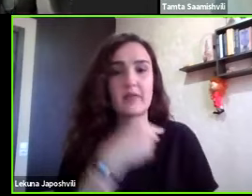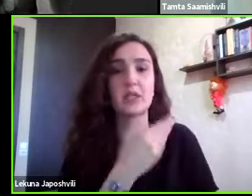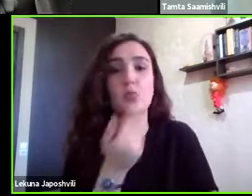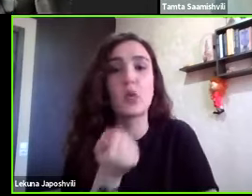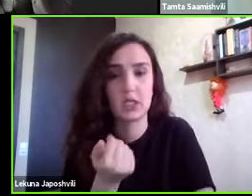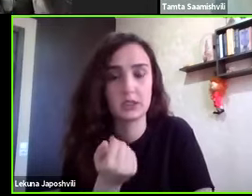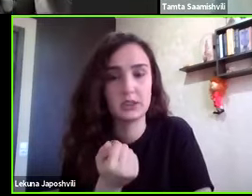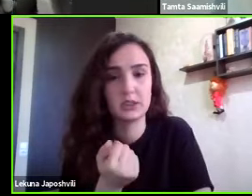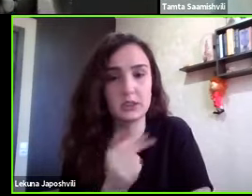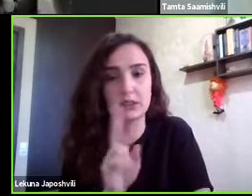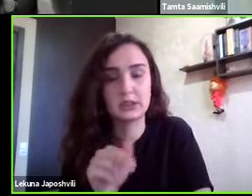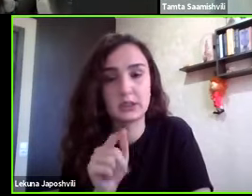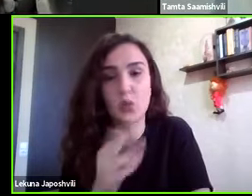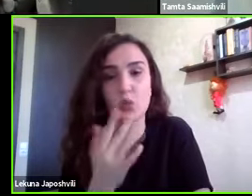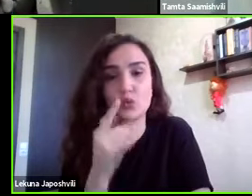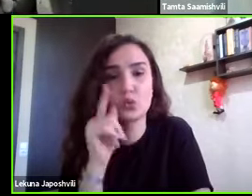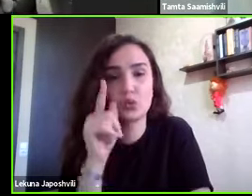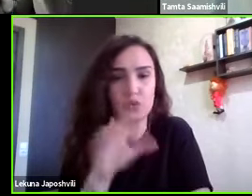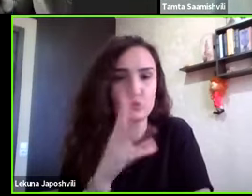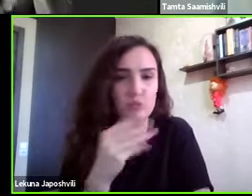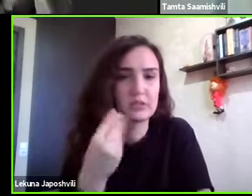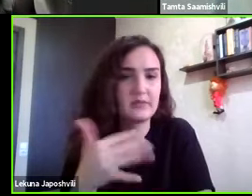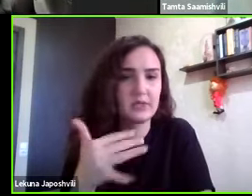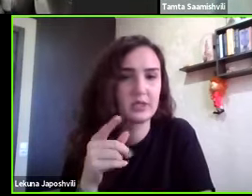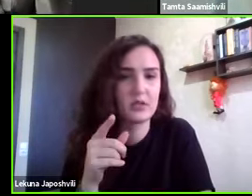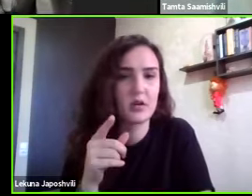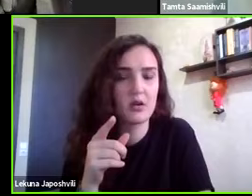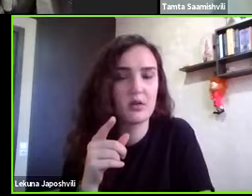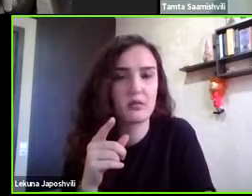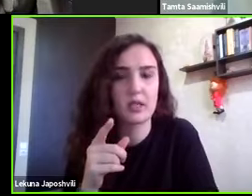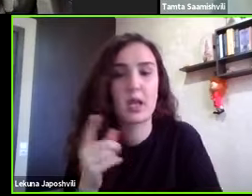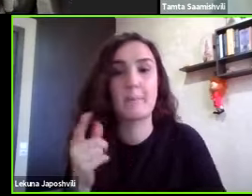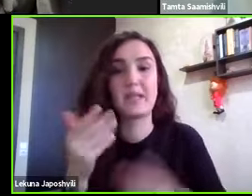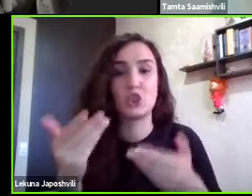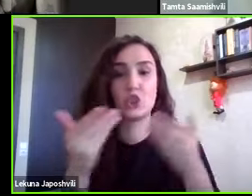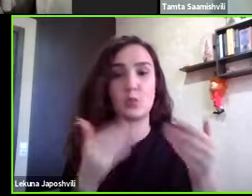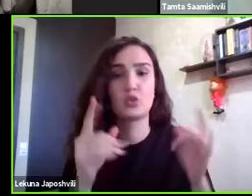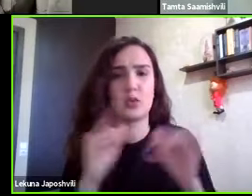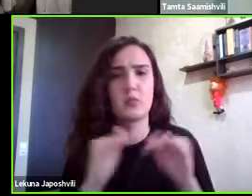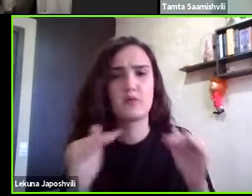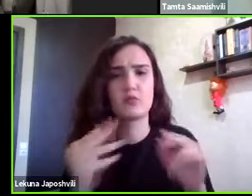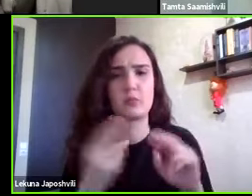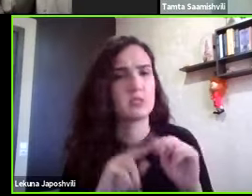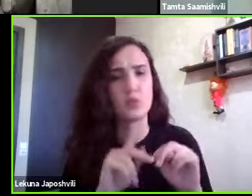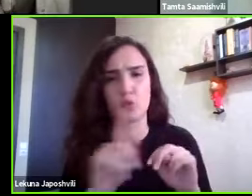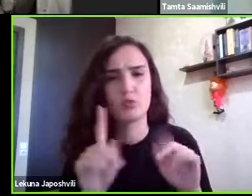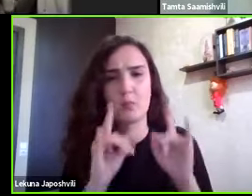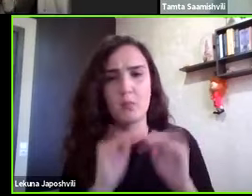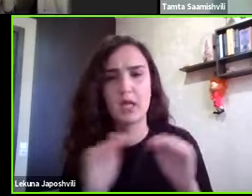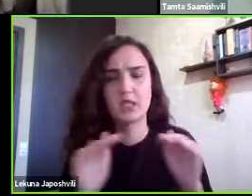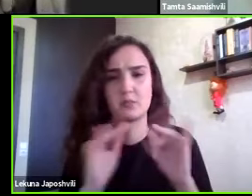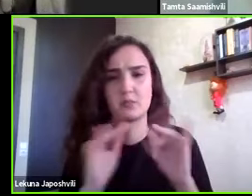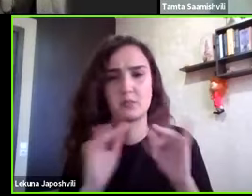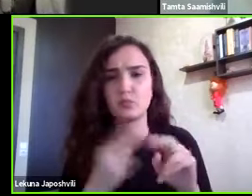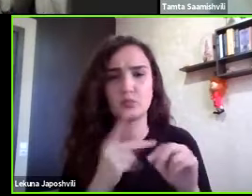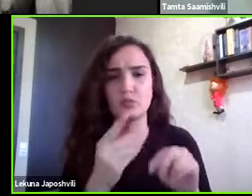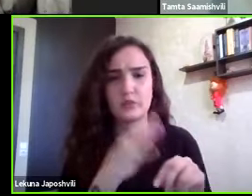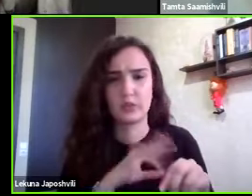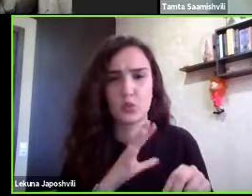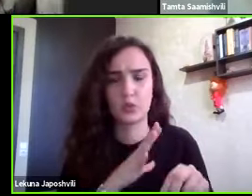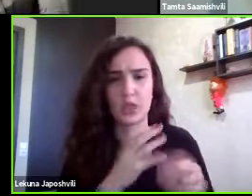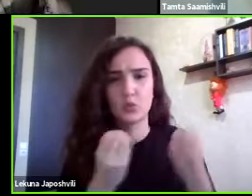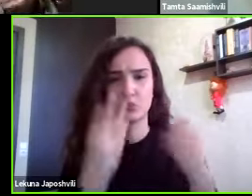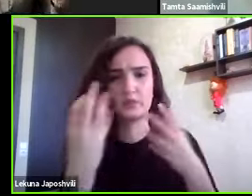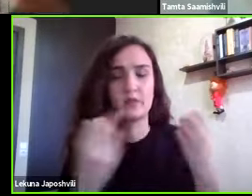და უცხოეთში საკმაოდ ძვირი ჩდება, ეპატეჟებოდა ბავშვებს, იმიტომ რომ ბაღის ბავშვებს, იმიტომ რომ მიშულს ქონდა ჩუტყვავილა,